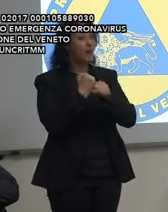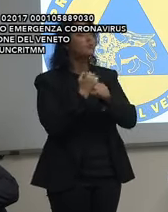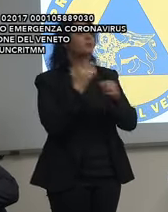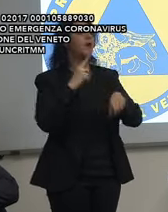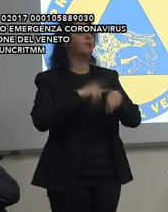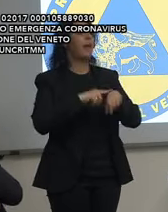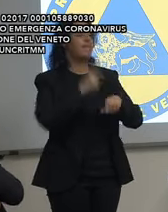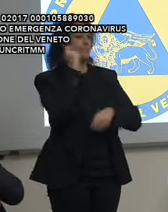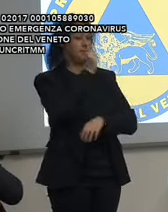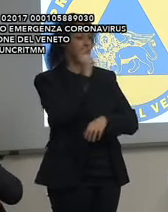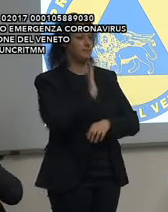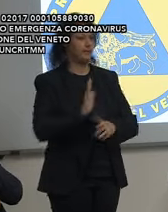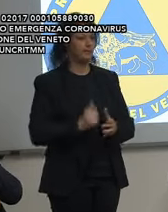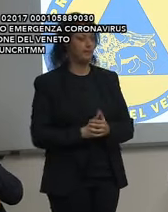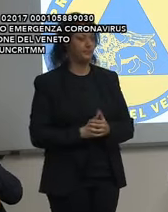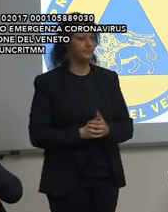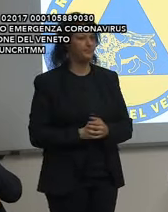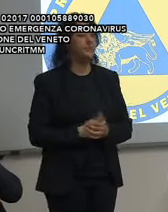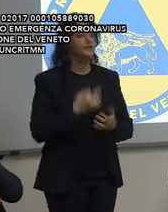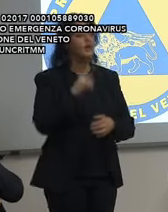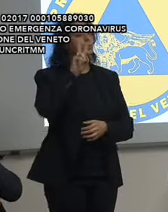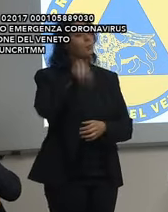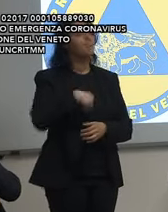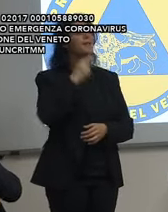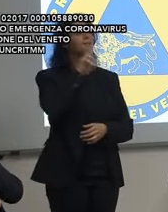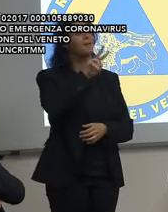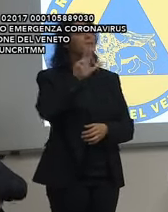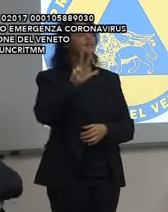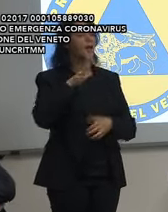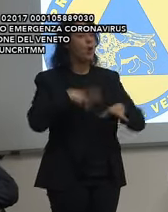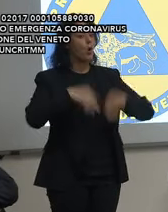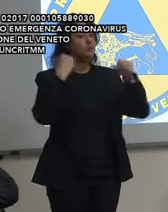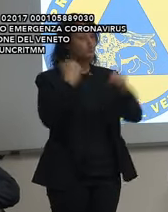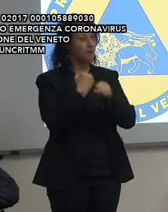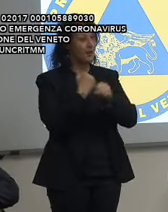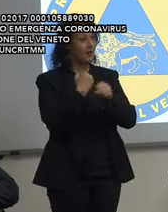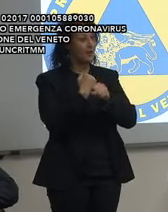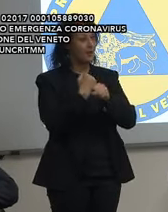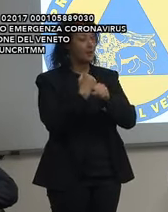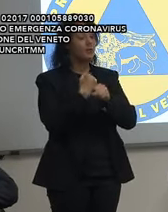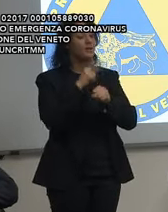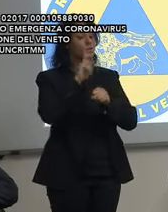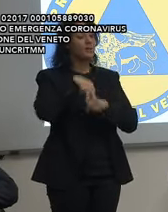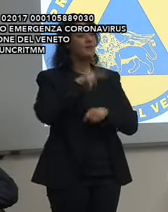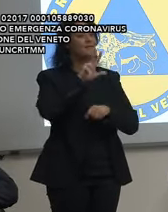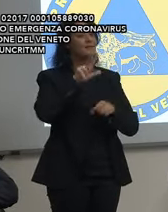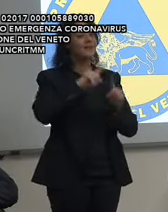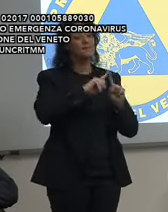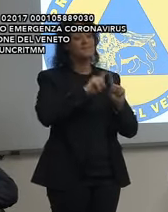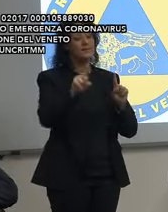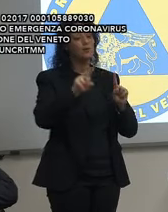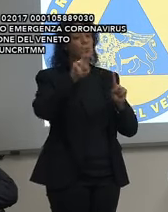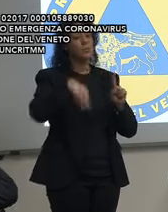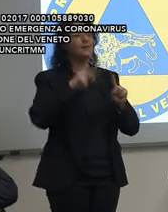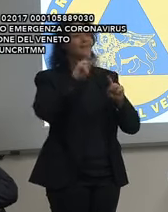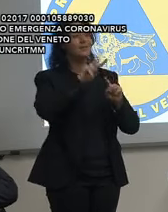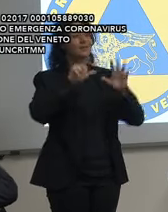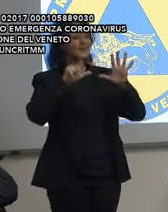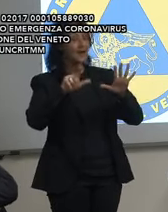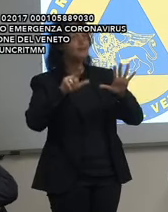nel 2023 deve partire il cantiere, e questo vuol dire che a dicembre 27 avremo rispettato questi